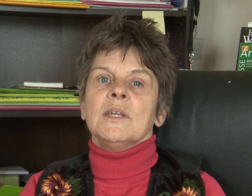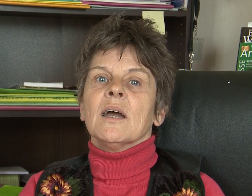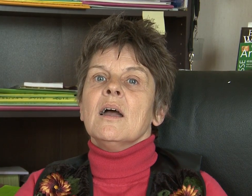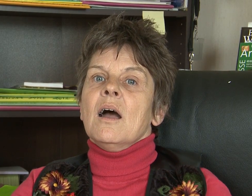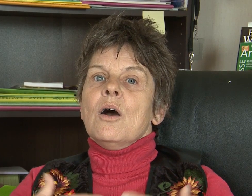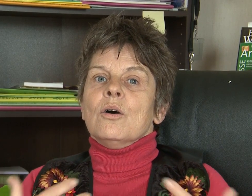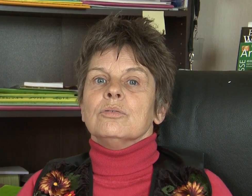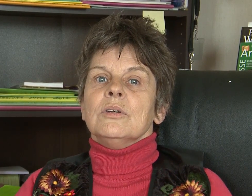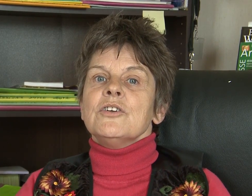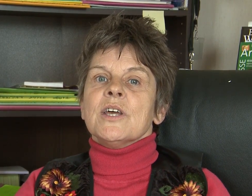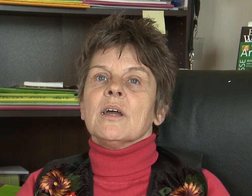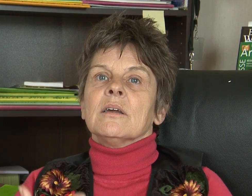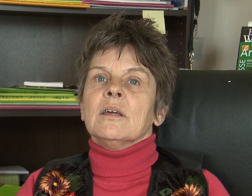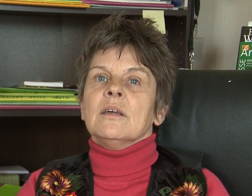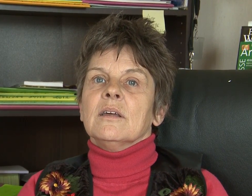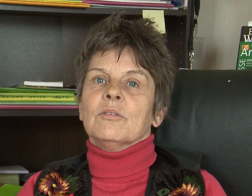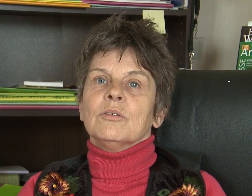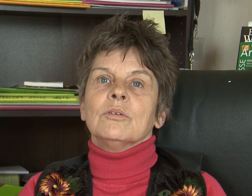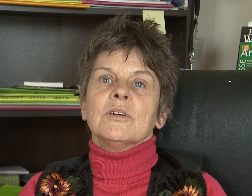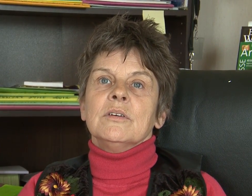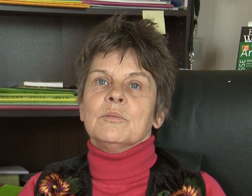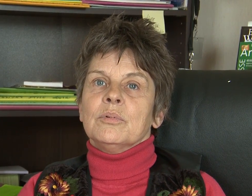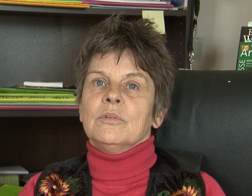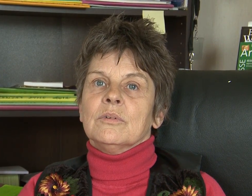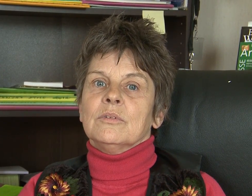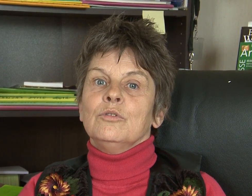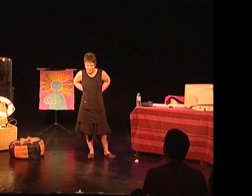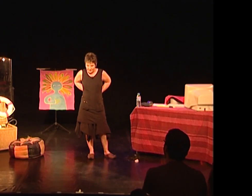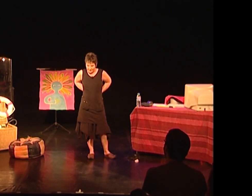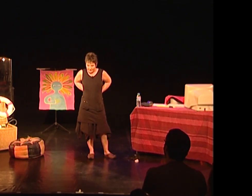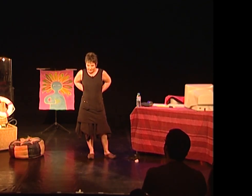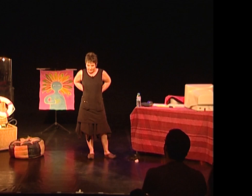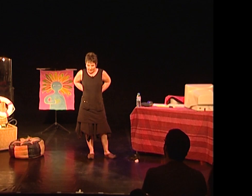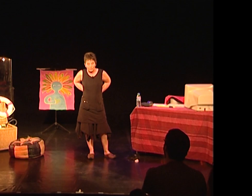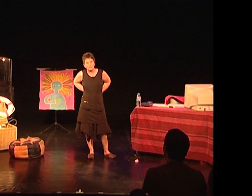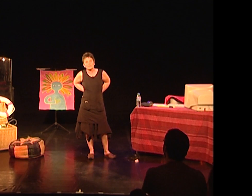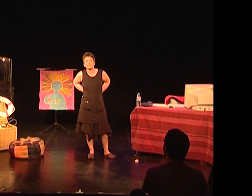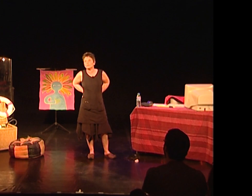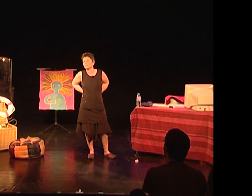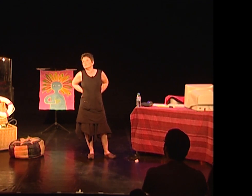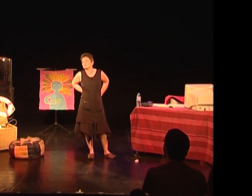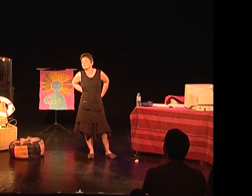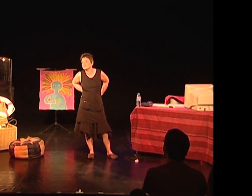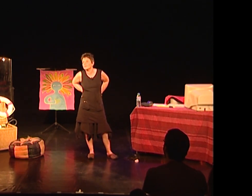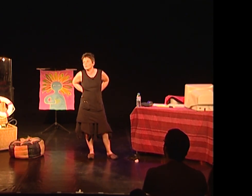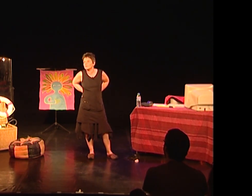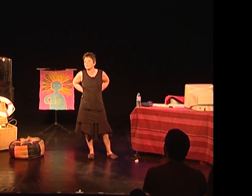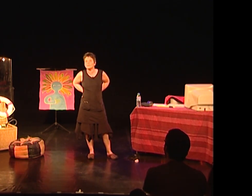manière légère et on va s'autoriser un peu d'humour avec ça aussi. Alors si on signait tous, qu'est-ce qui pourrait se passer? Si on signait tous